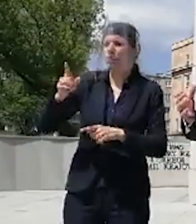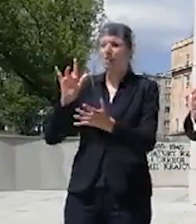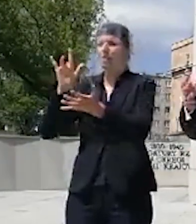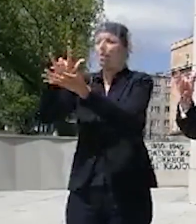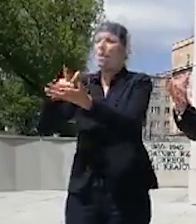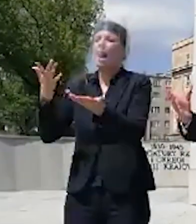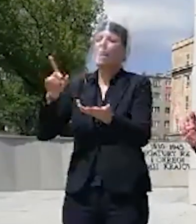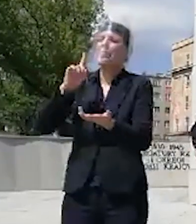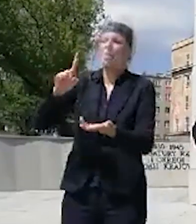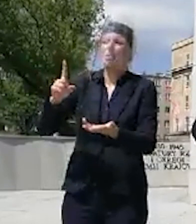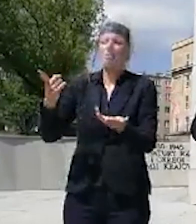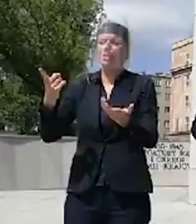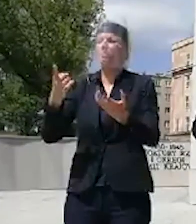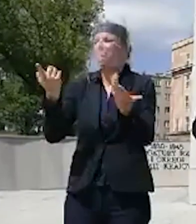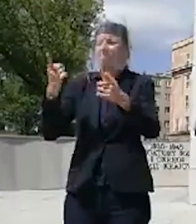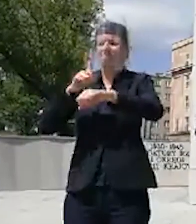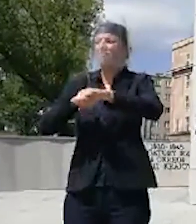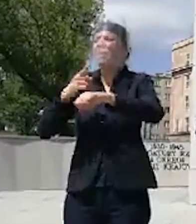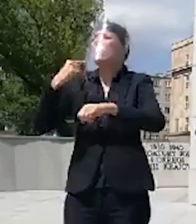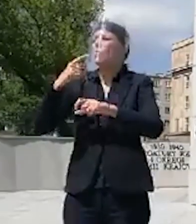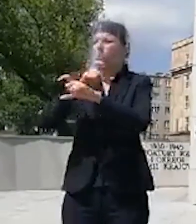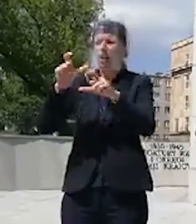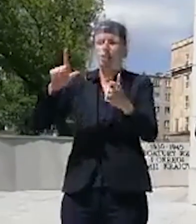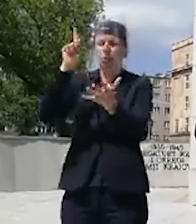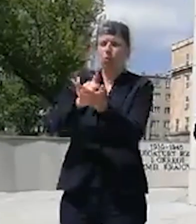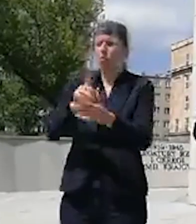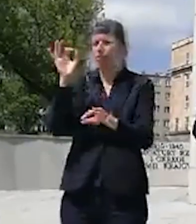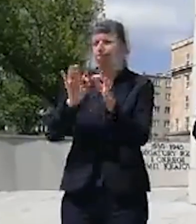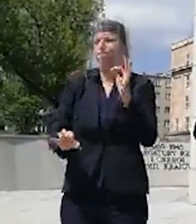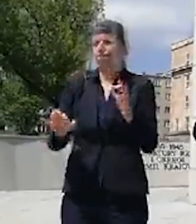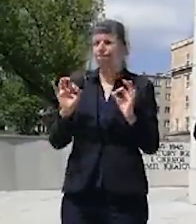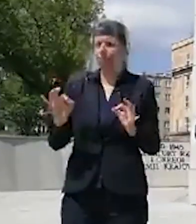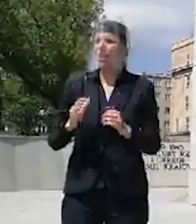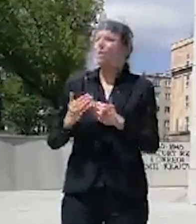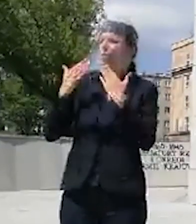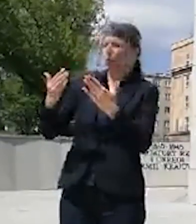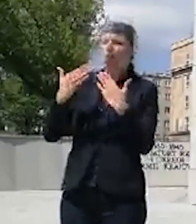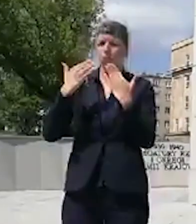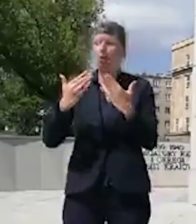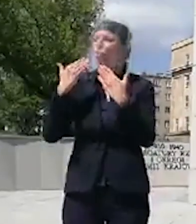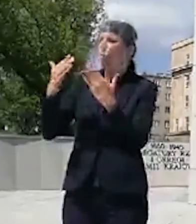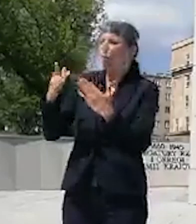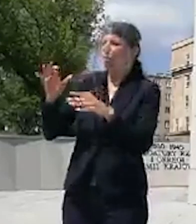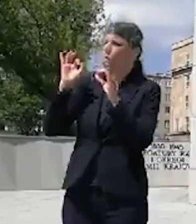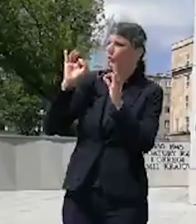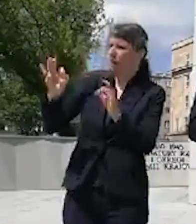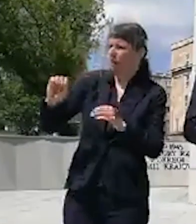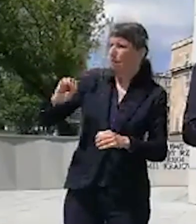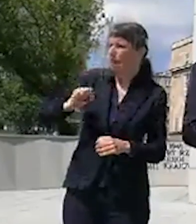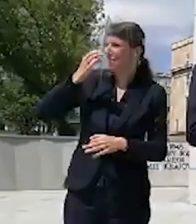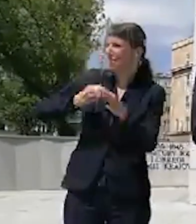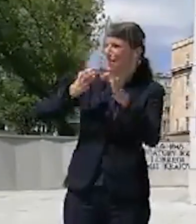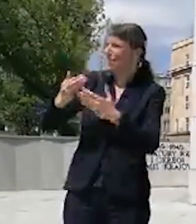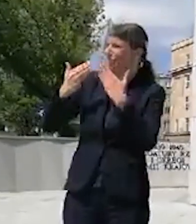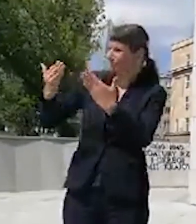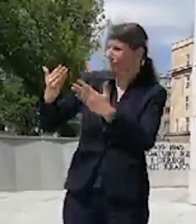no niestety nigdy nie starczało czasu, żeby to dopiąć do takiego poziomu, jak trzeba. Dziękuję pani bardzo, bo to były naprawdę bardzo głębokie i fajne pytania. Dziękujemy